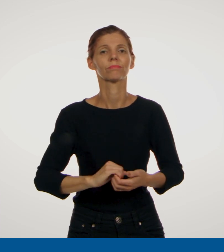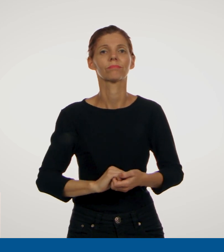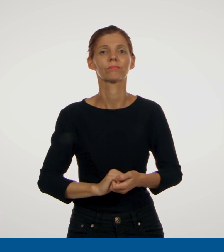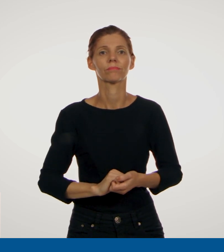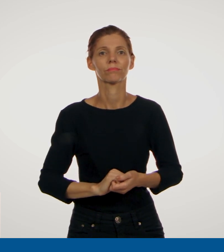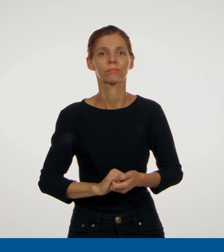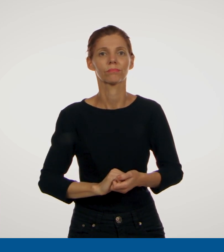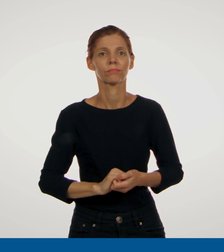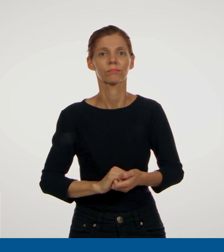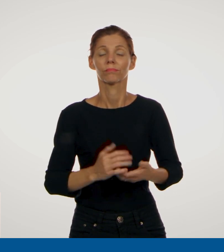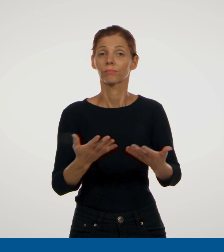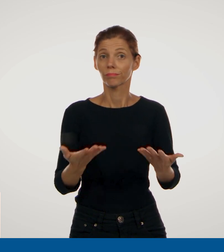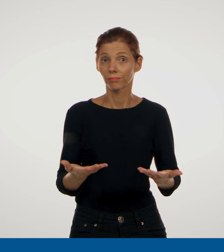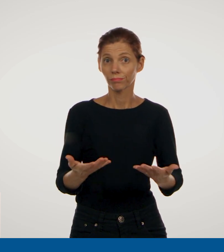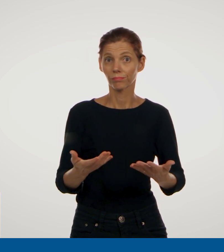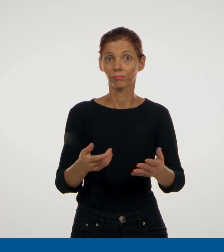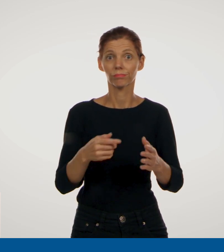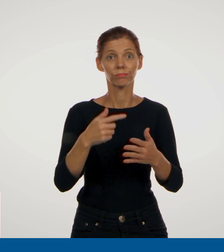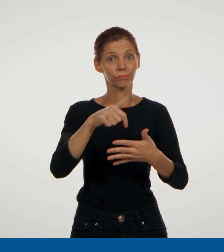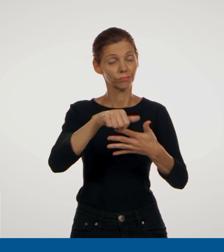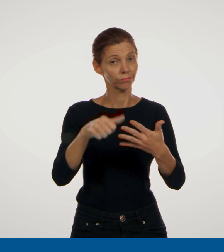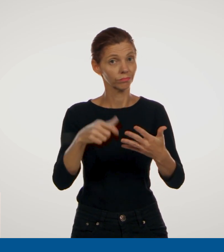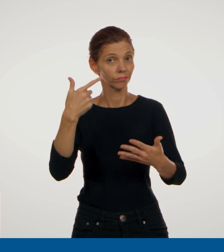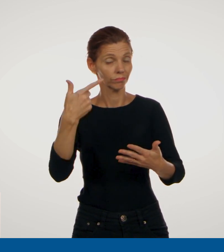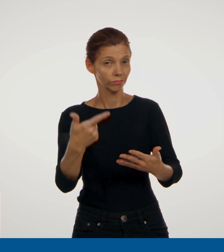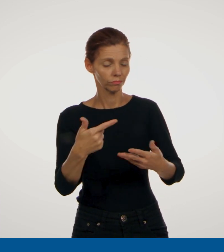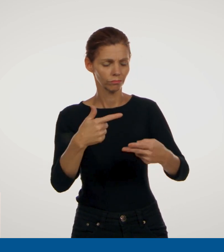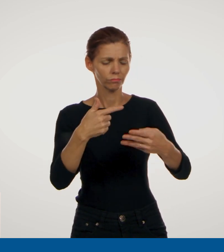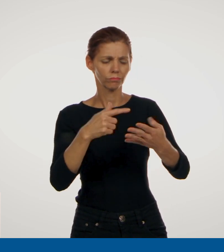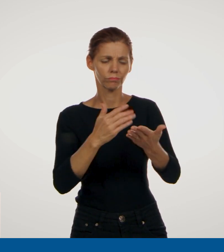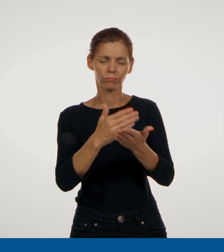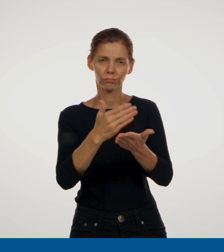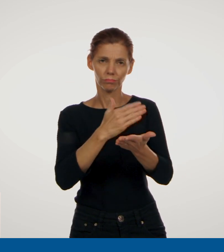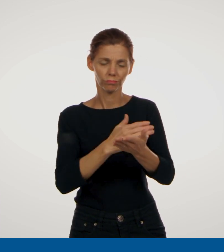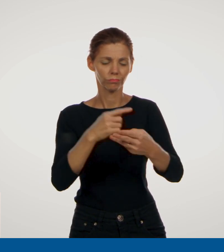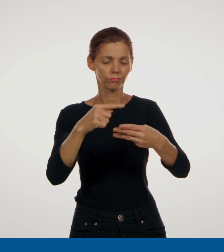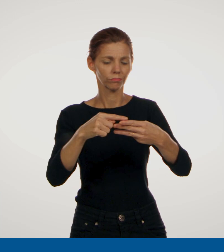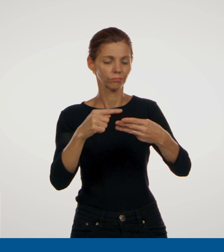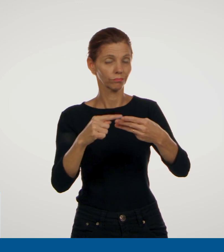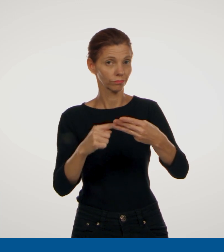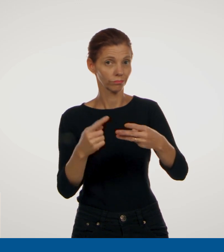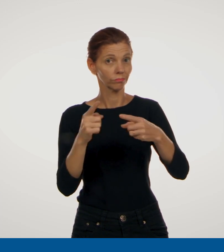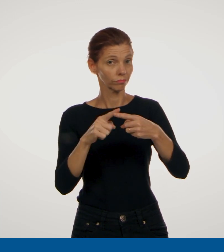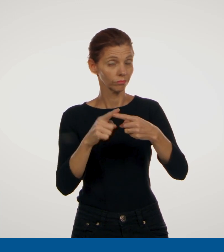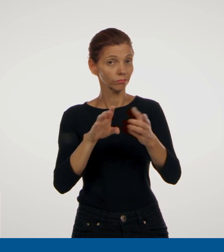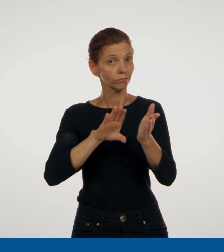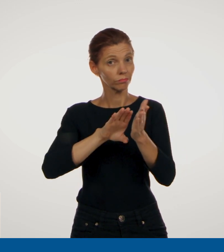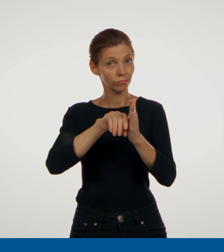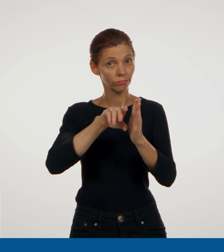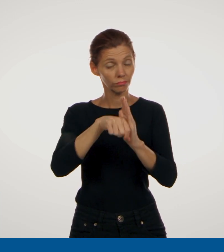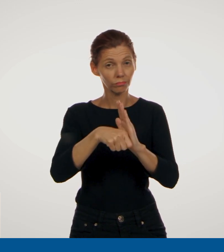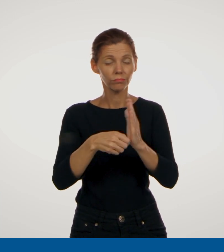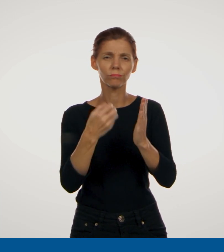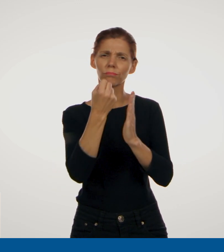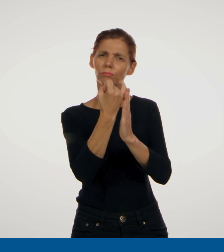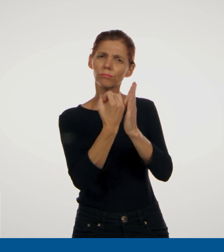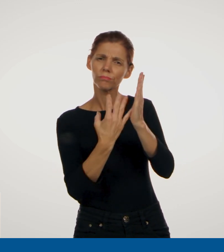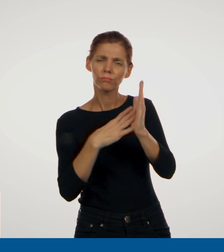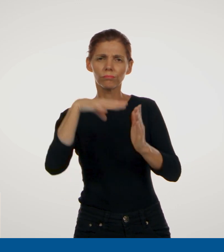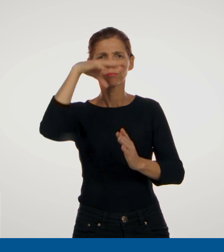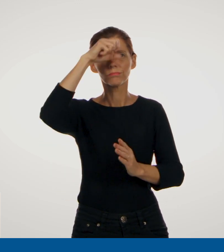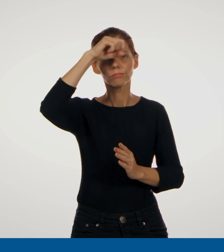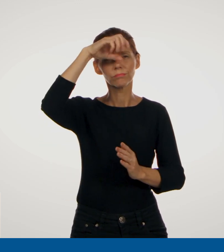Vamos ao tópico 2. Esse tópico será dividido em 3 itens. No primeiro, vamos abordar os conceitos e